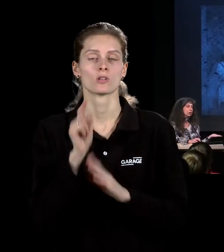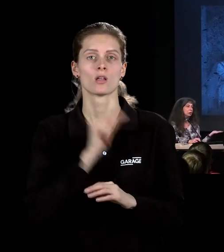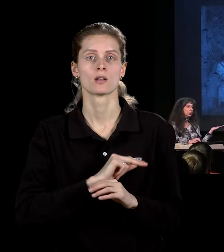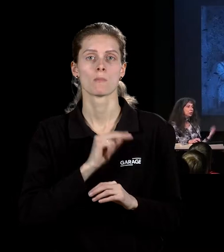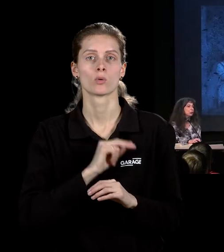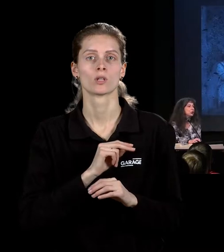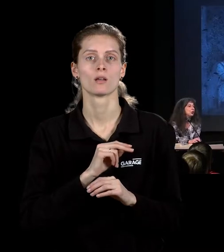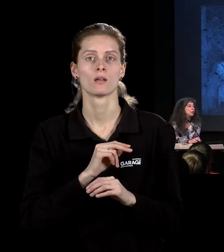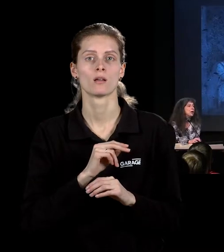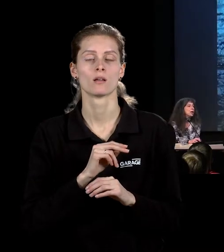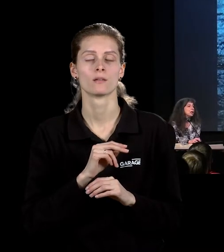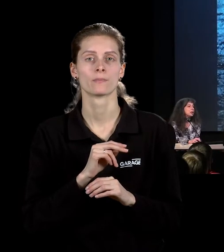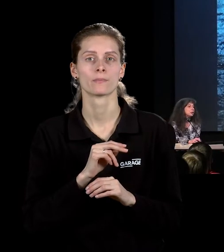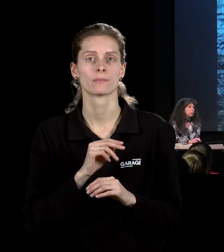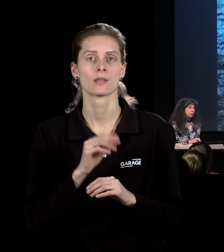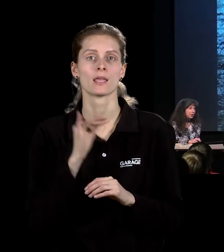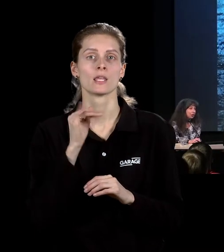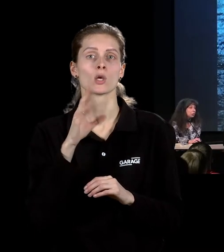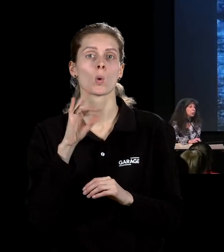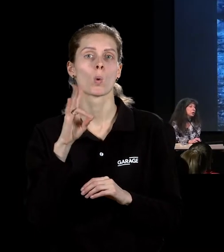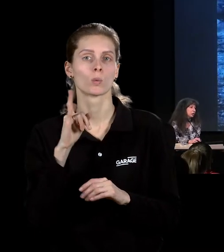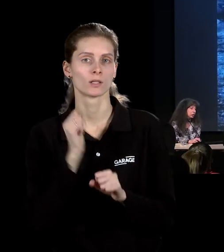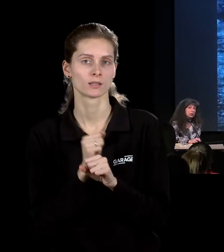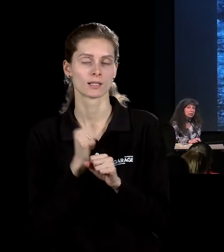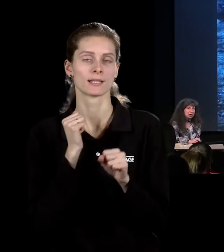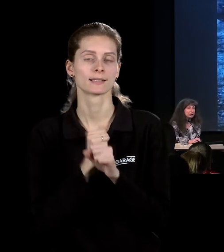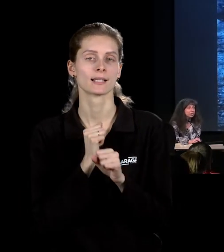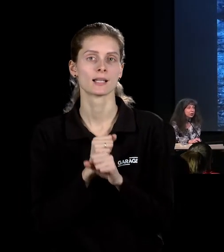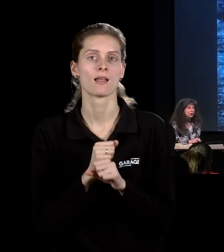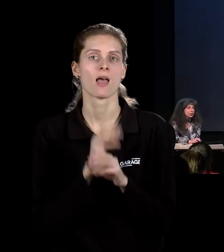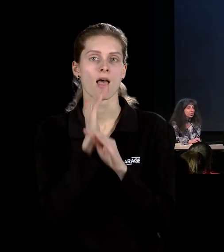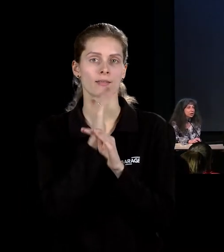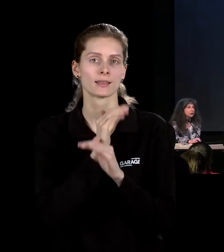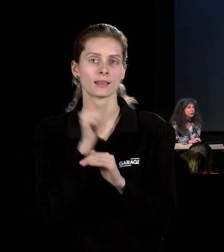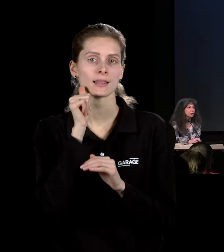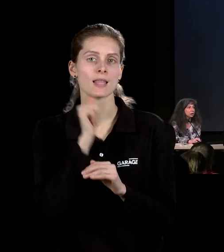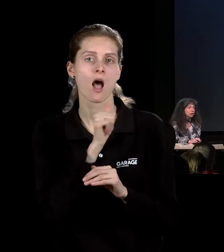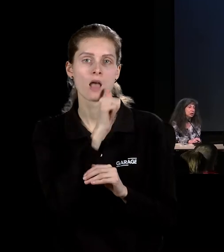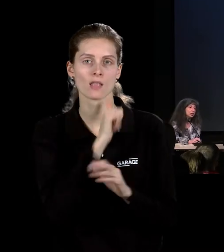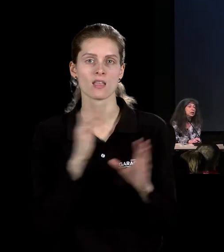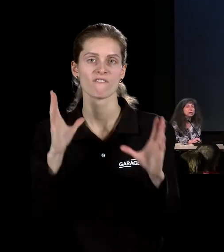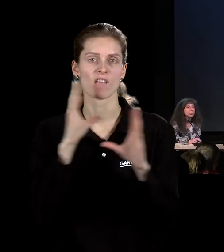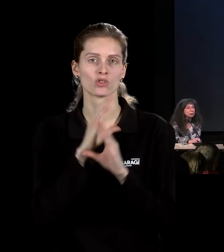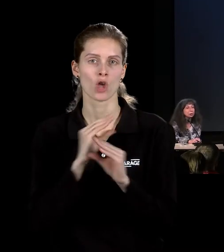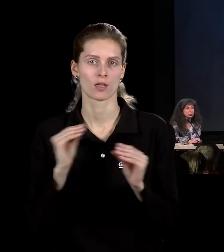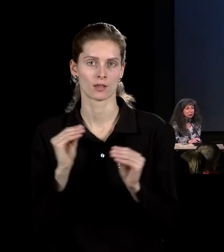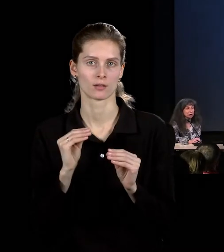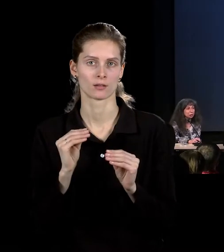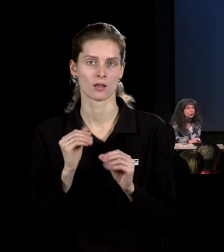иконографией, делает «Тайную вечерю». И в разных вариантах делает